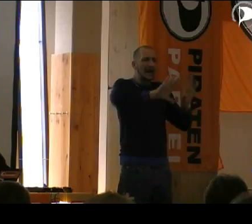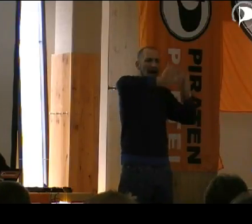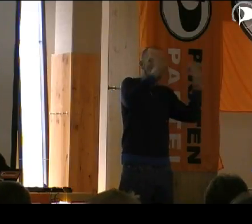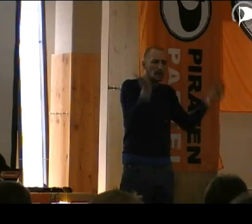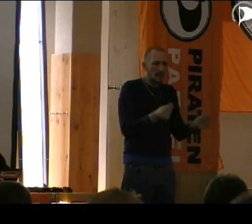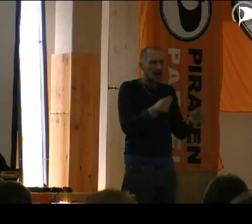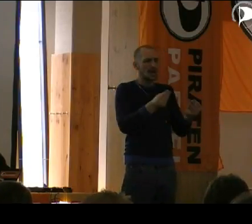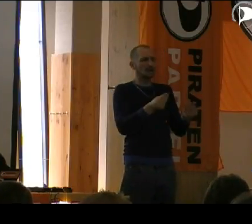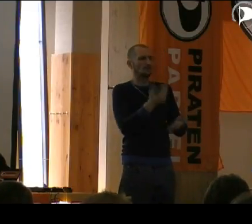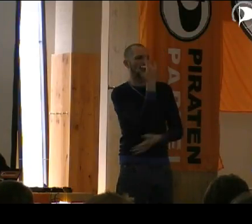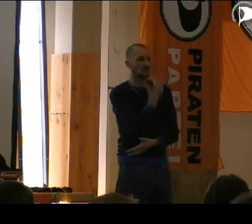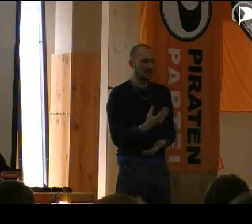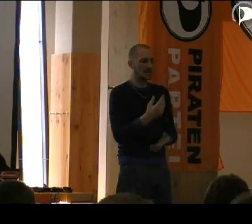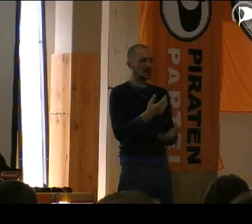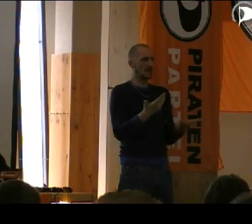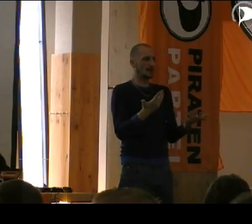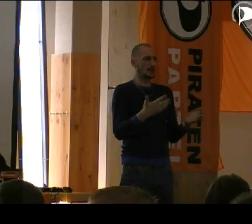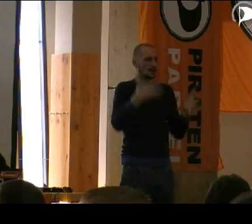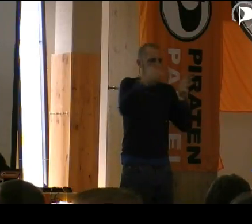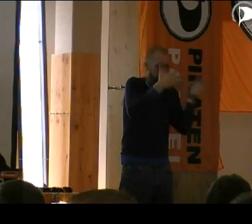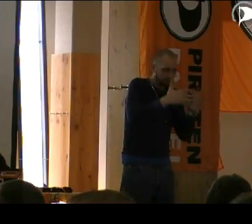geprüft wurde in den stichproben